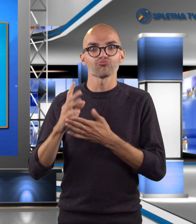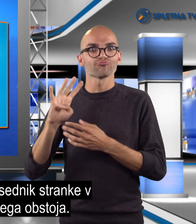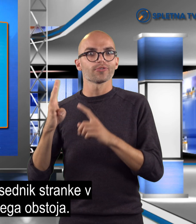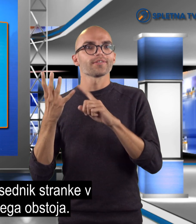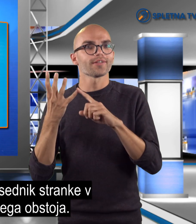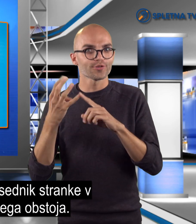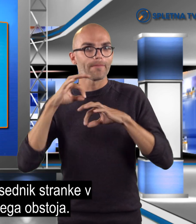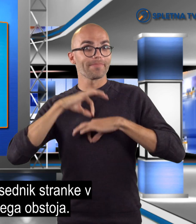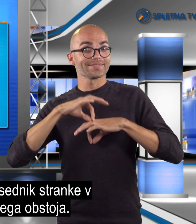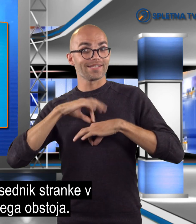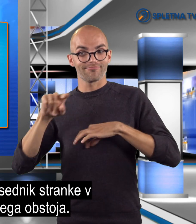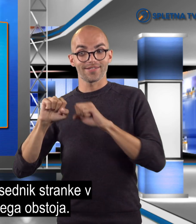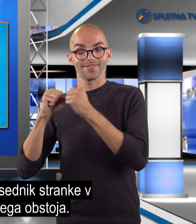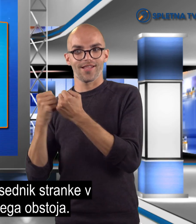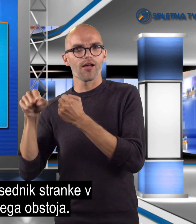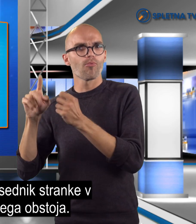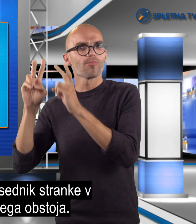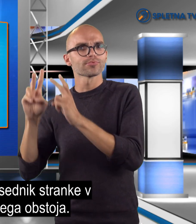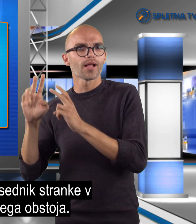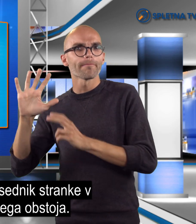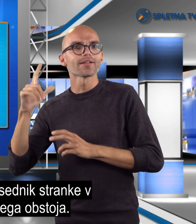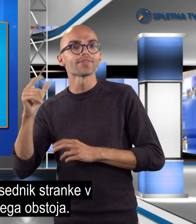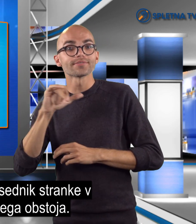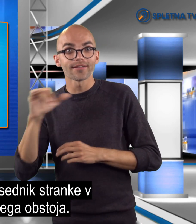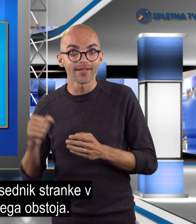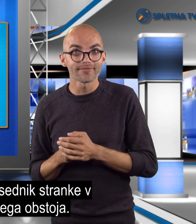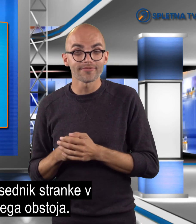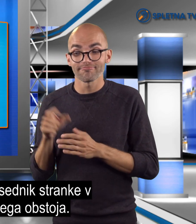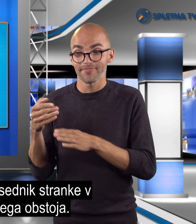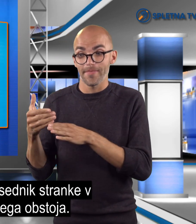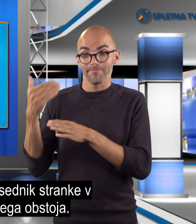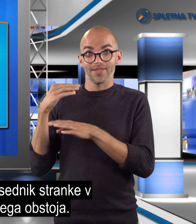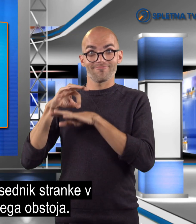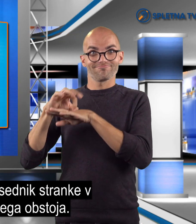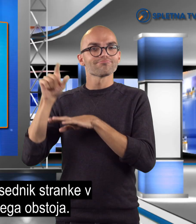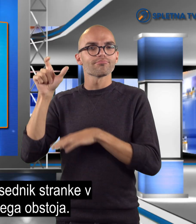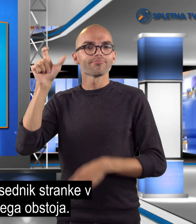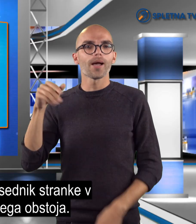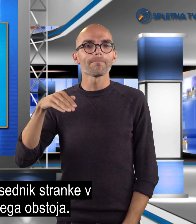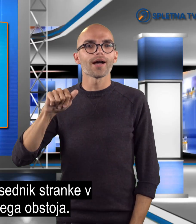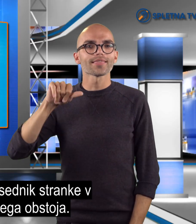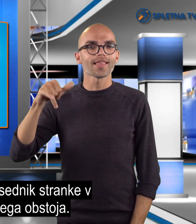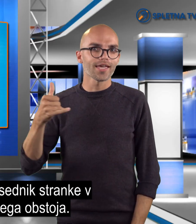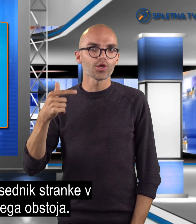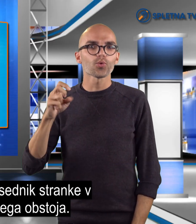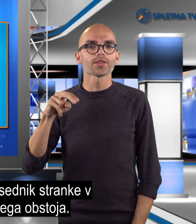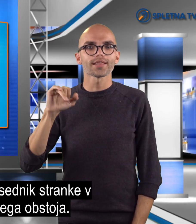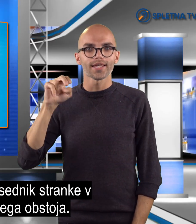To je 4. predsednik stranke v 25 letih njenega obstoja. Vodenje prevzema od